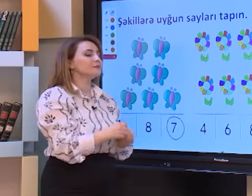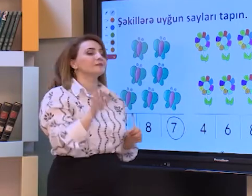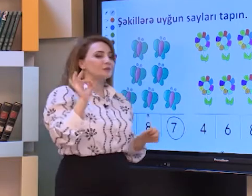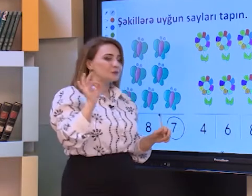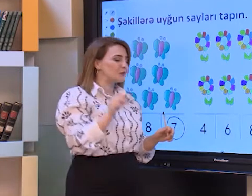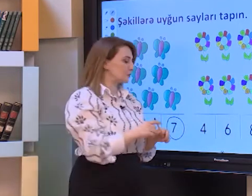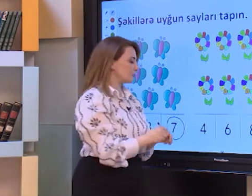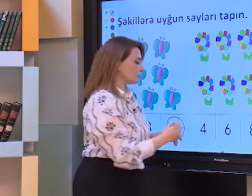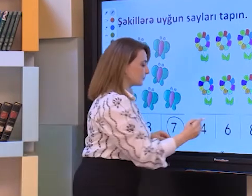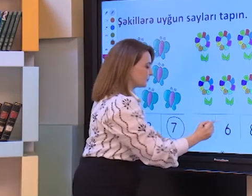Düzdür.